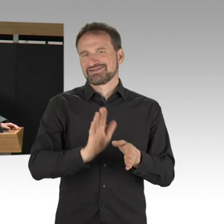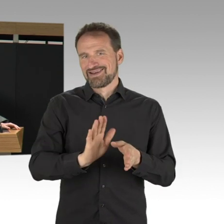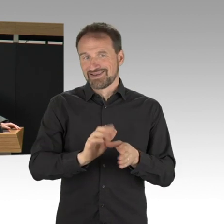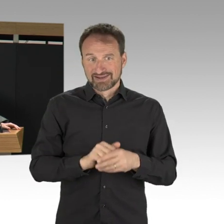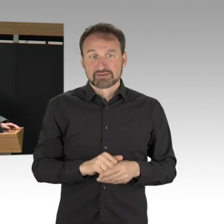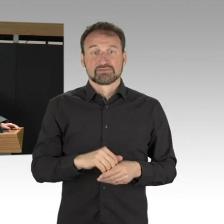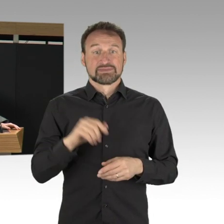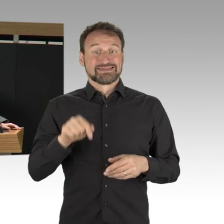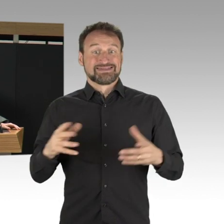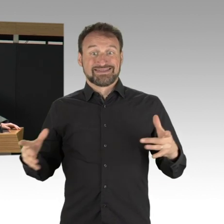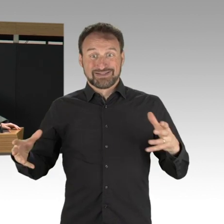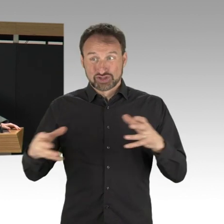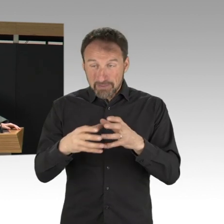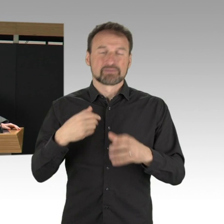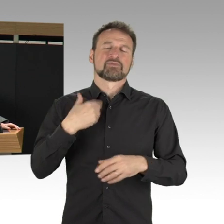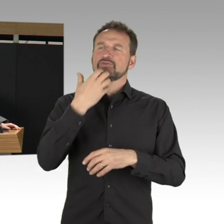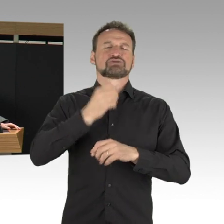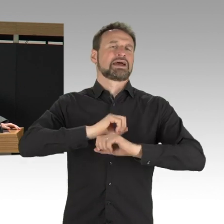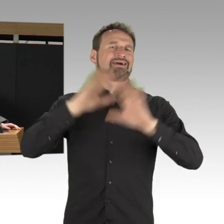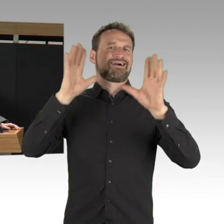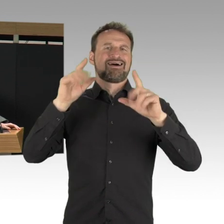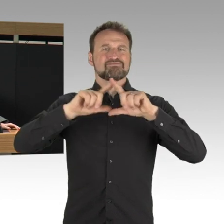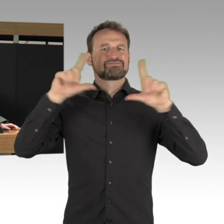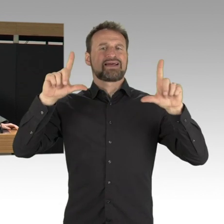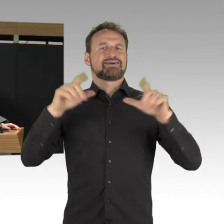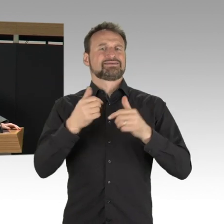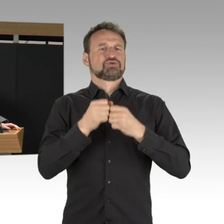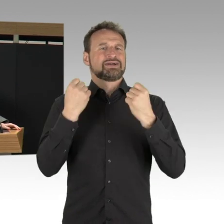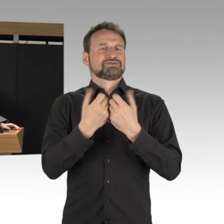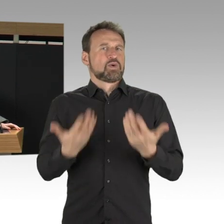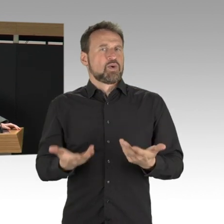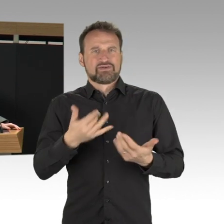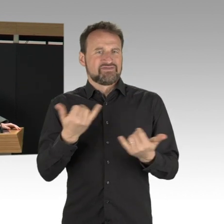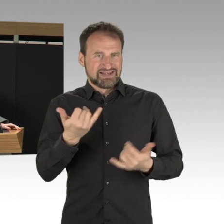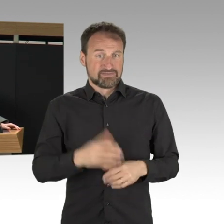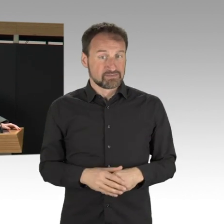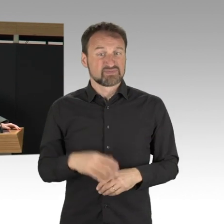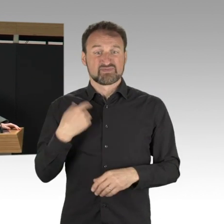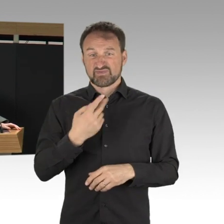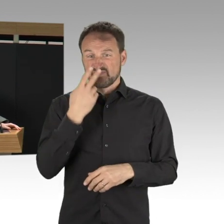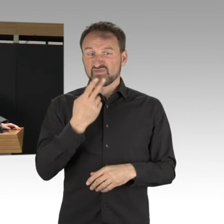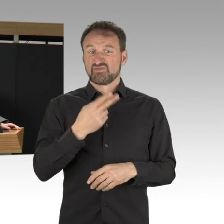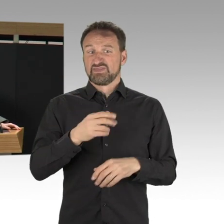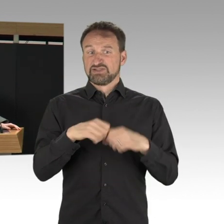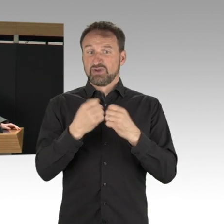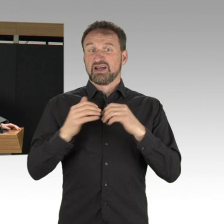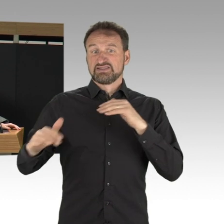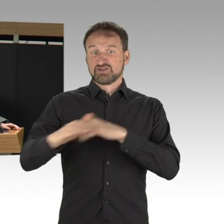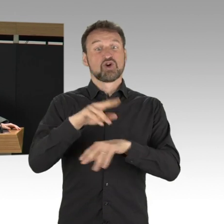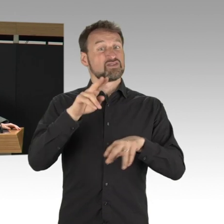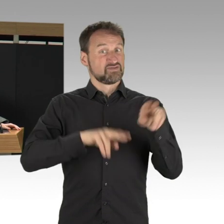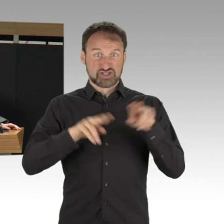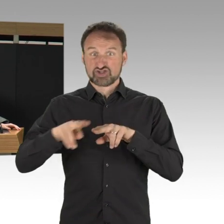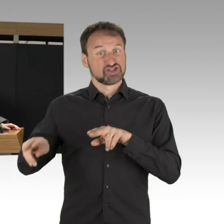ist natürlich die Bildung, denn hier wurden uns in letzter Zeit immer wieder große Nachbesserungsbedarfe angezeigt. Das fängt bei den Lehrinhalten und der